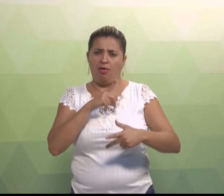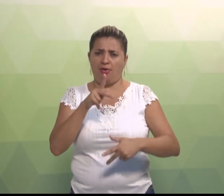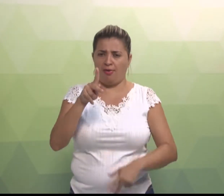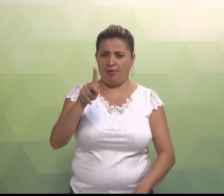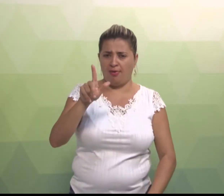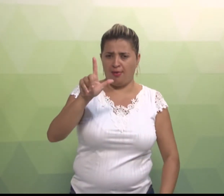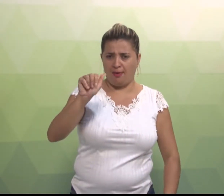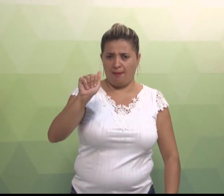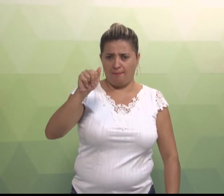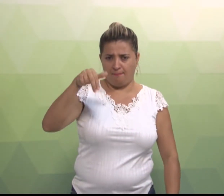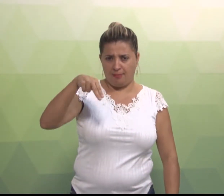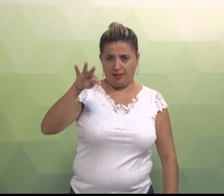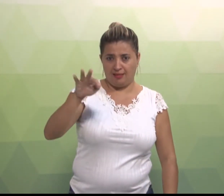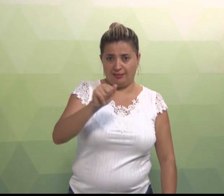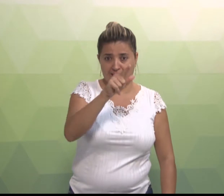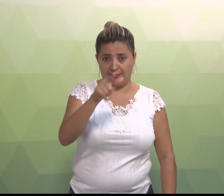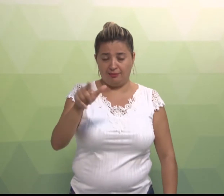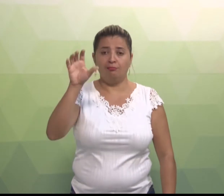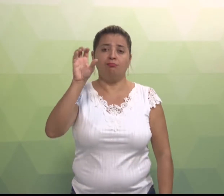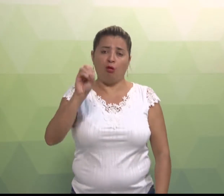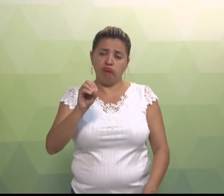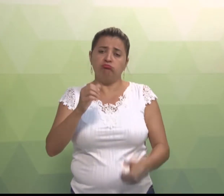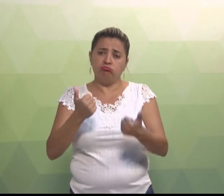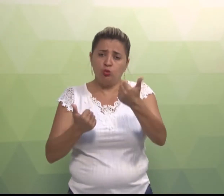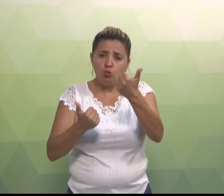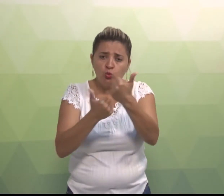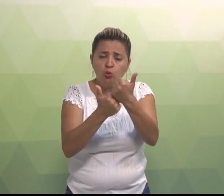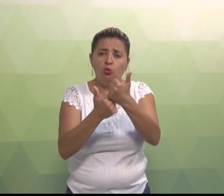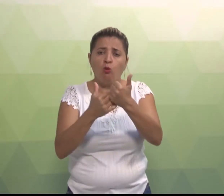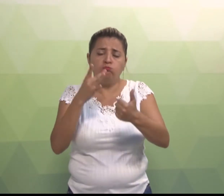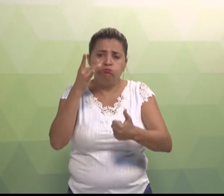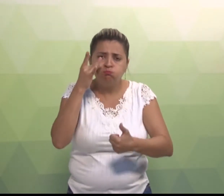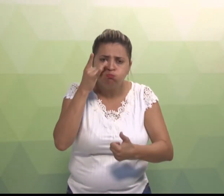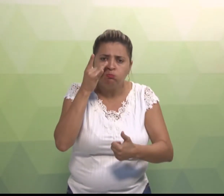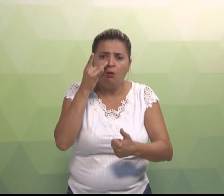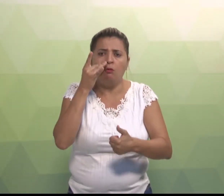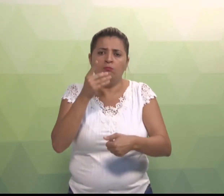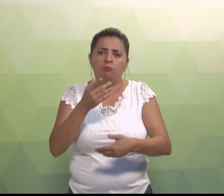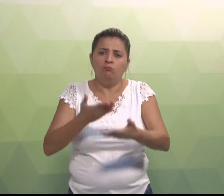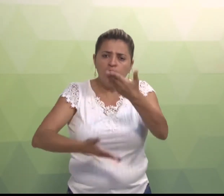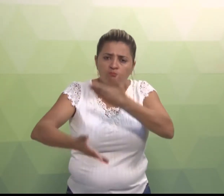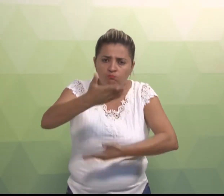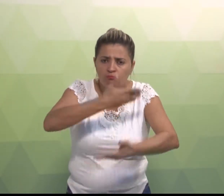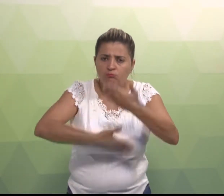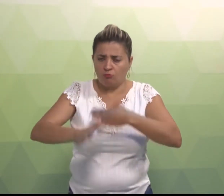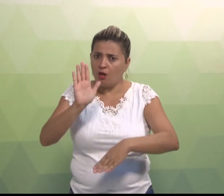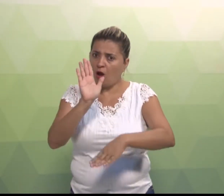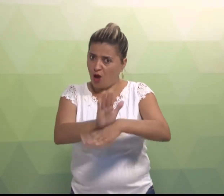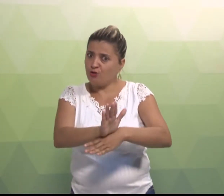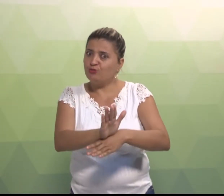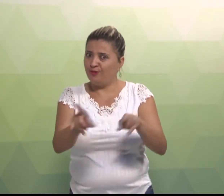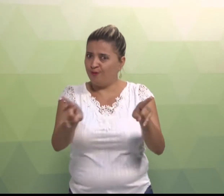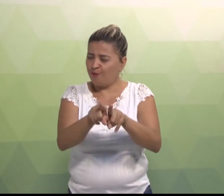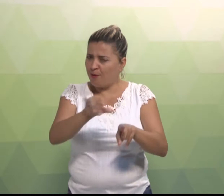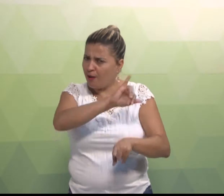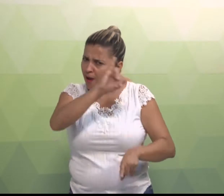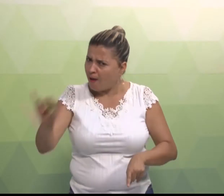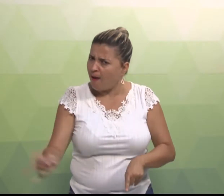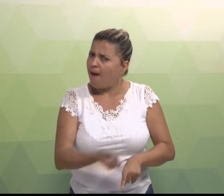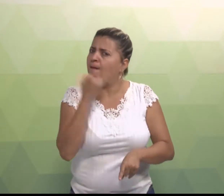dúvida, procurem os plantões, tá? Juntamente com o professor presencial, para que vocês possam fazer esse